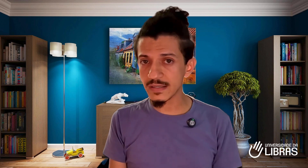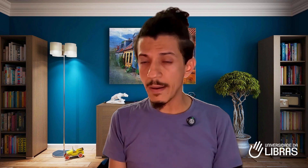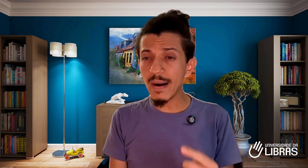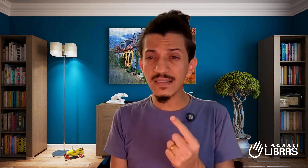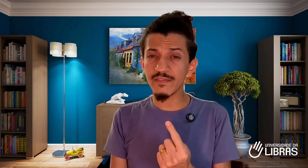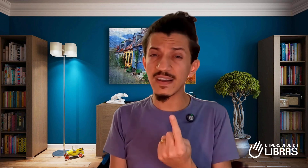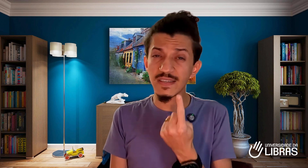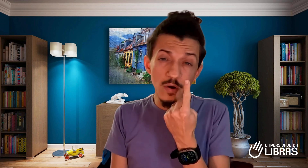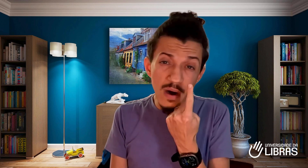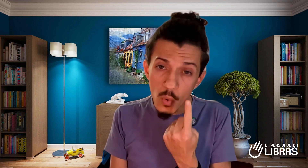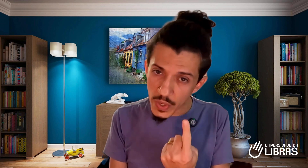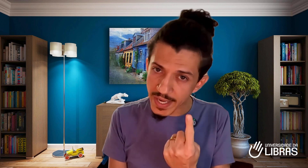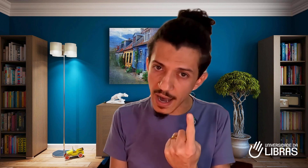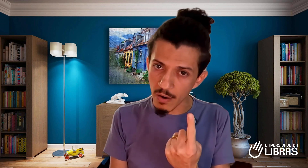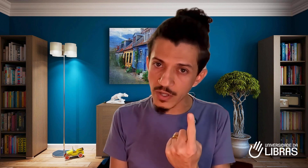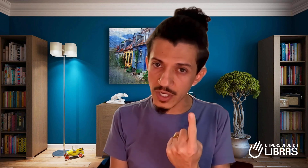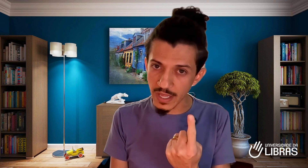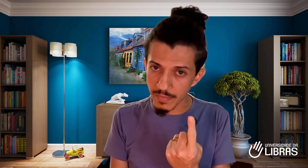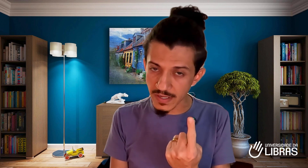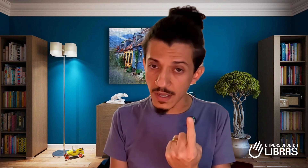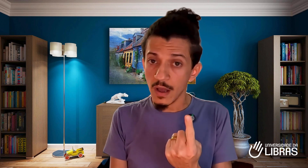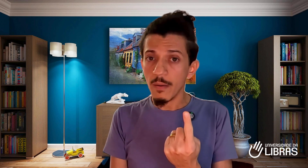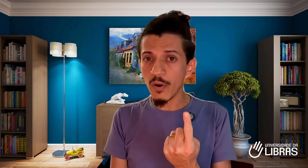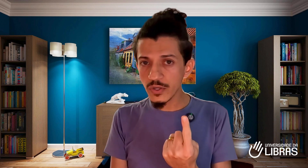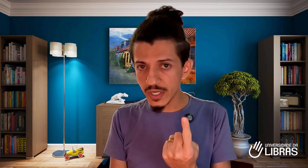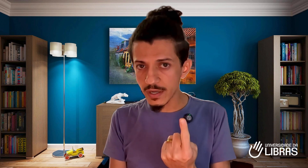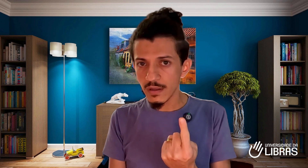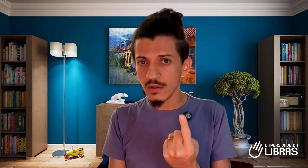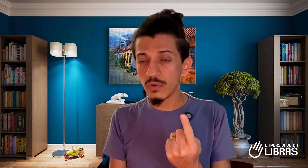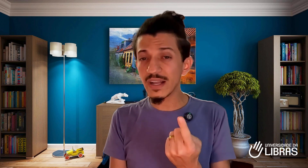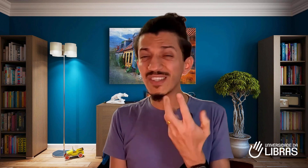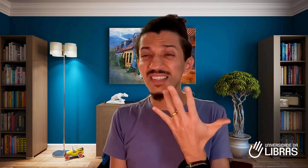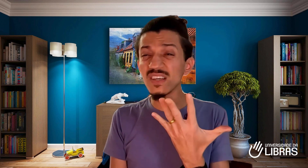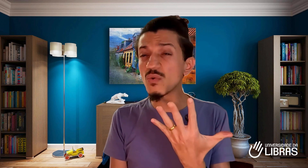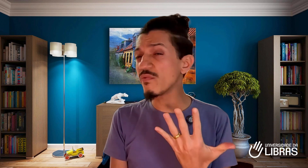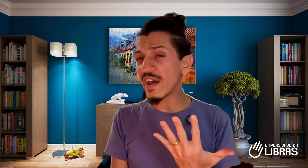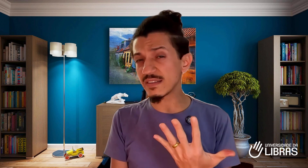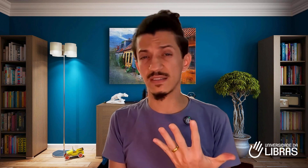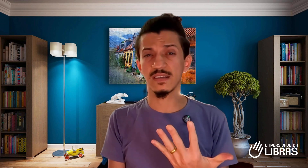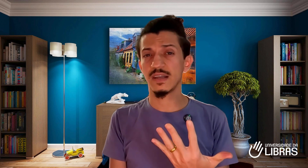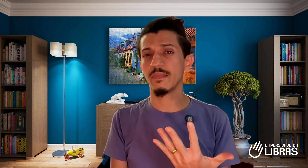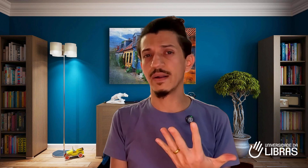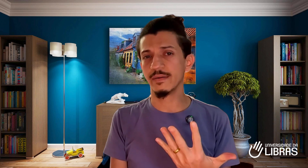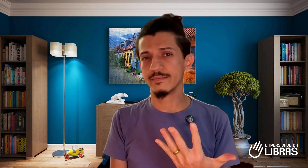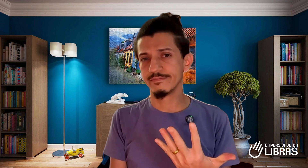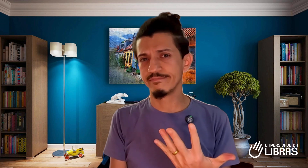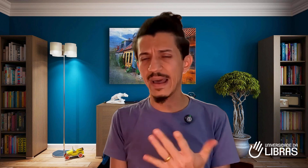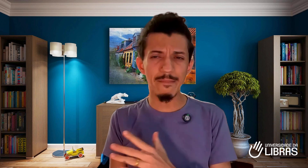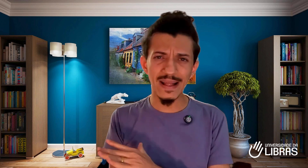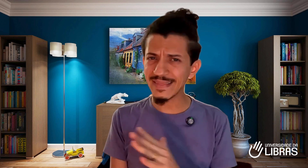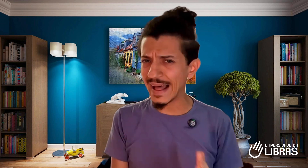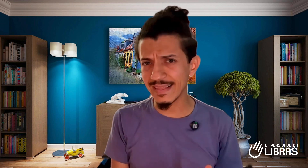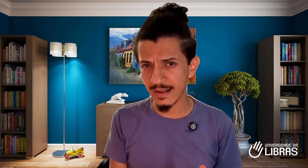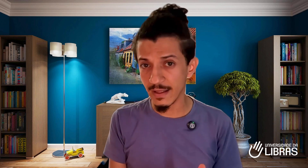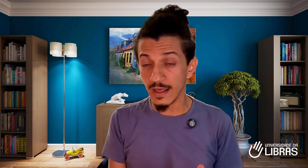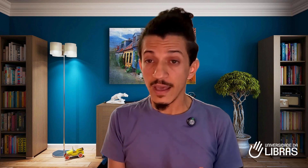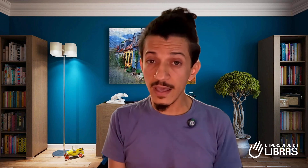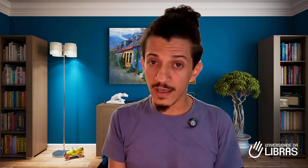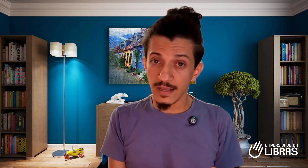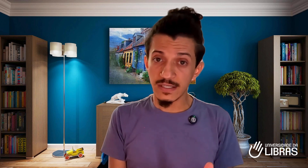basta fazer uma única aula de Libras por dia durante 5 vezes na semana. É batata. E se